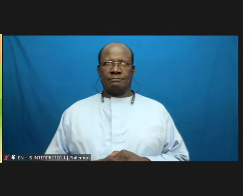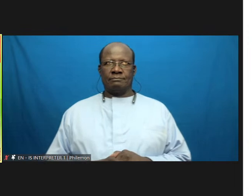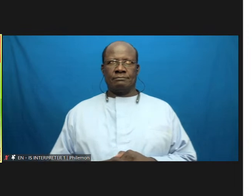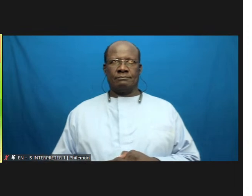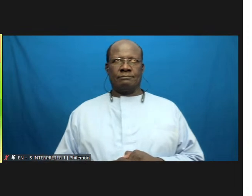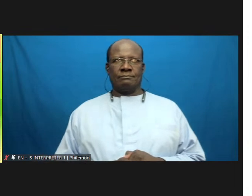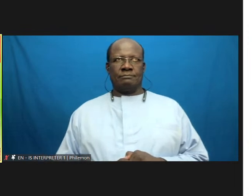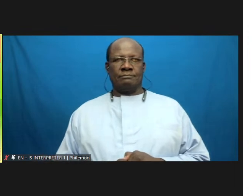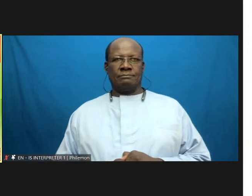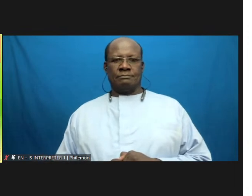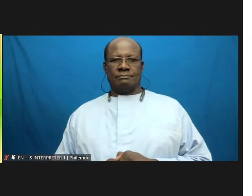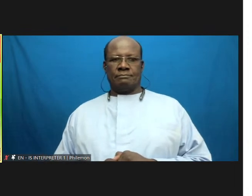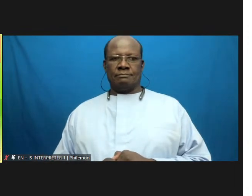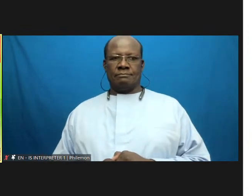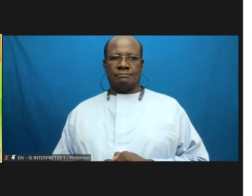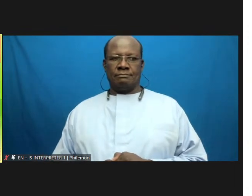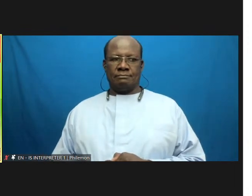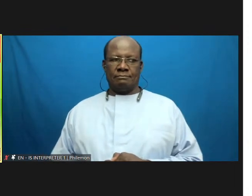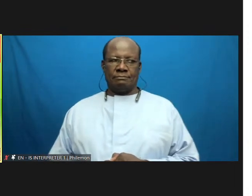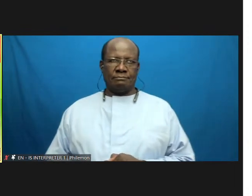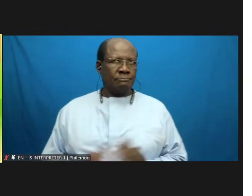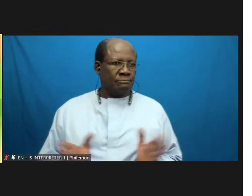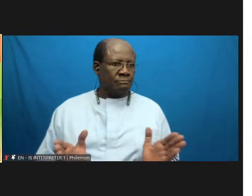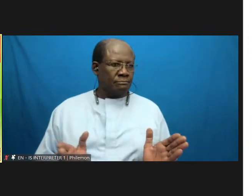Yes. And the service.